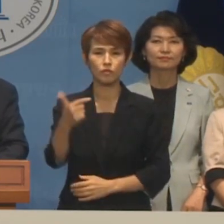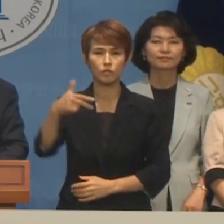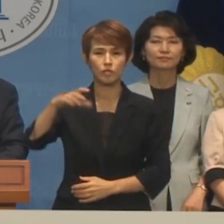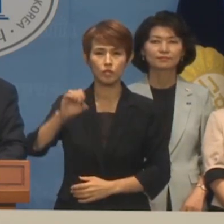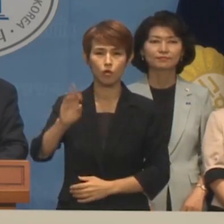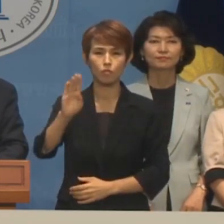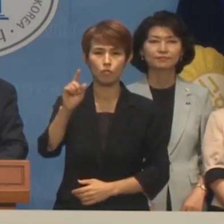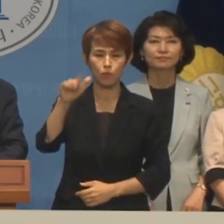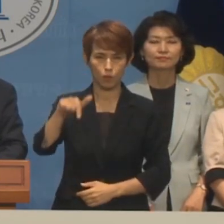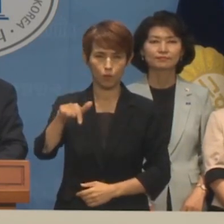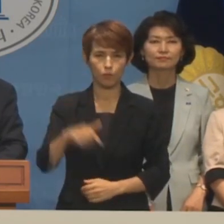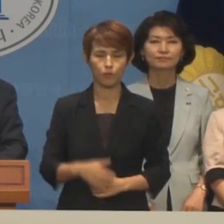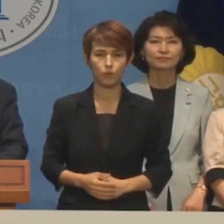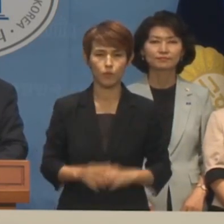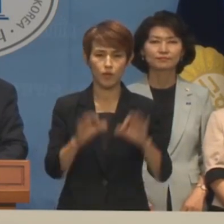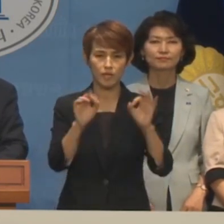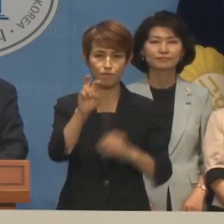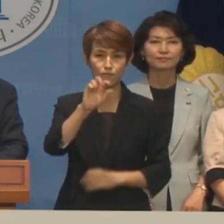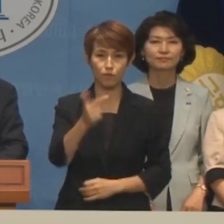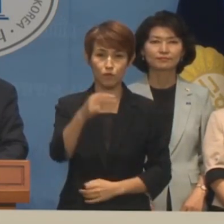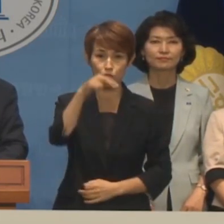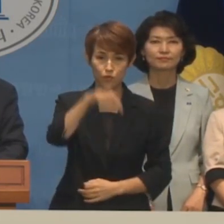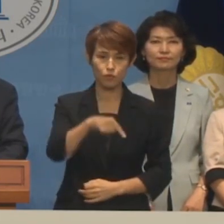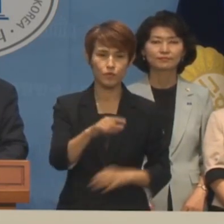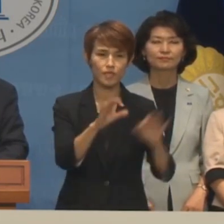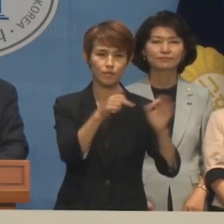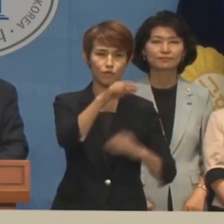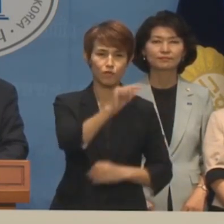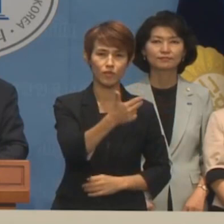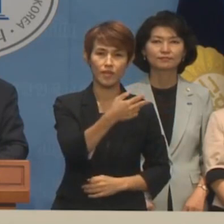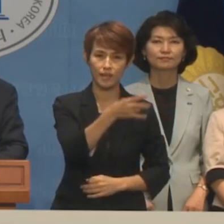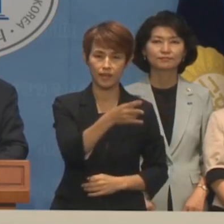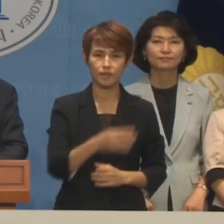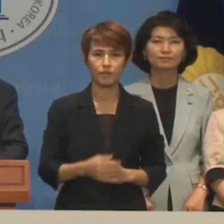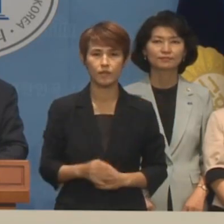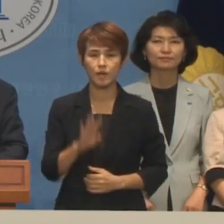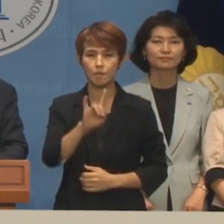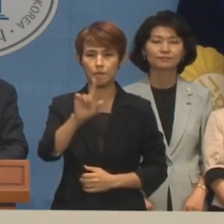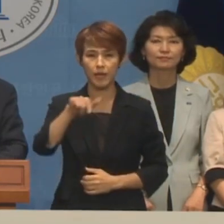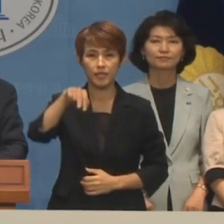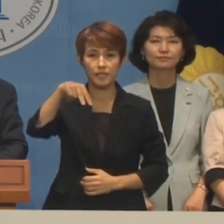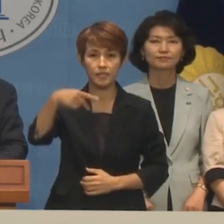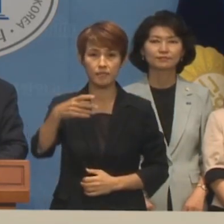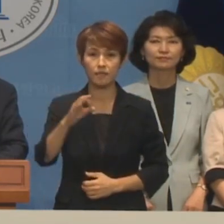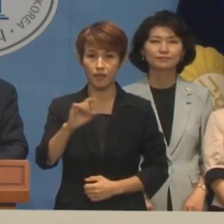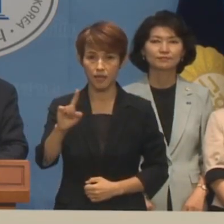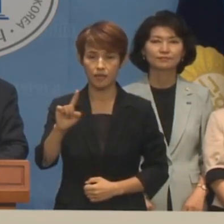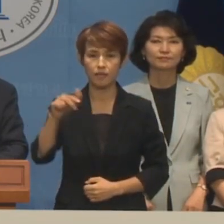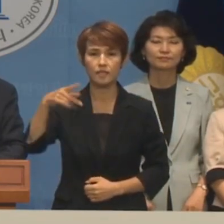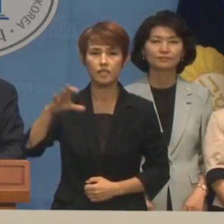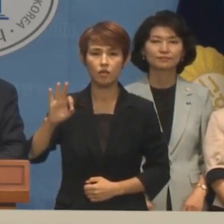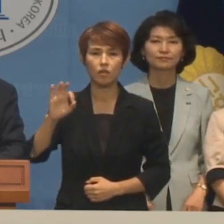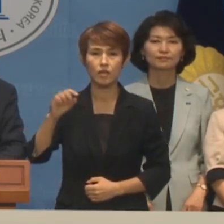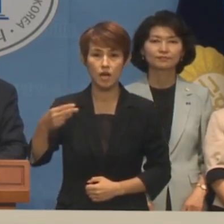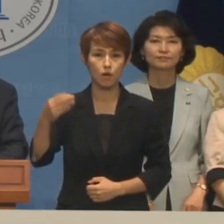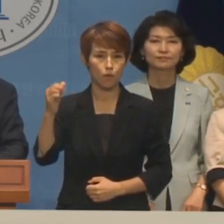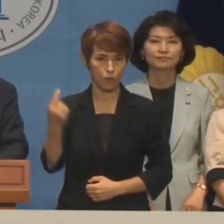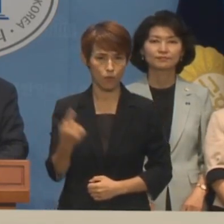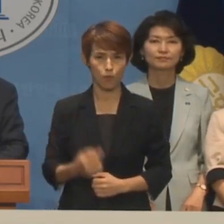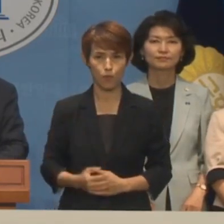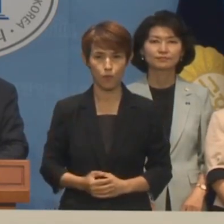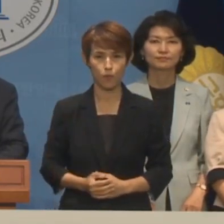의원님, 김문수 의원님, 김준혁 의원님, 백성아 의원님, 정의로 의원님,